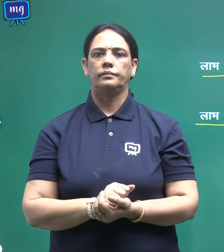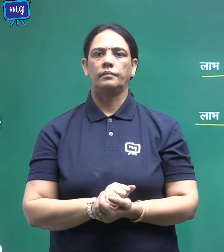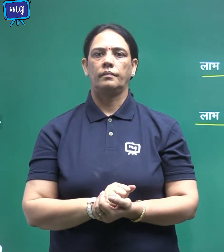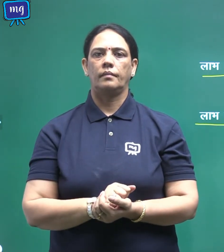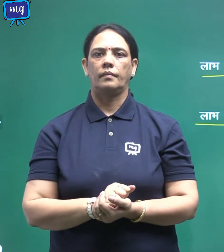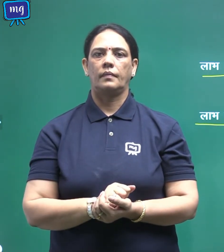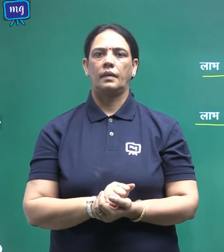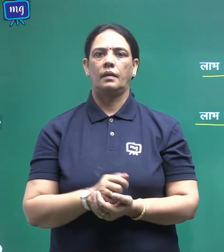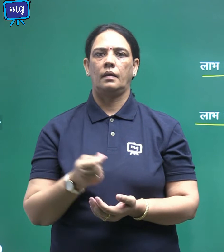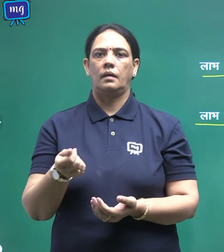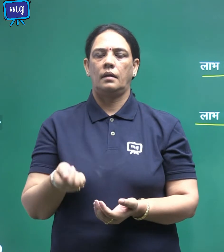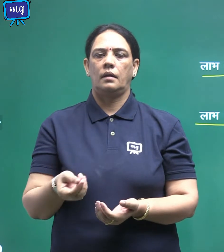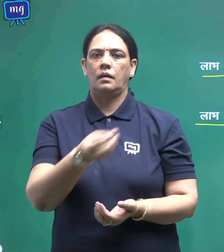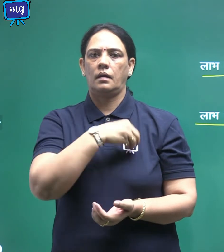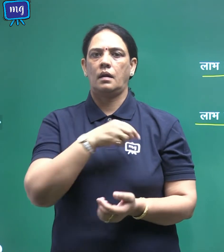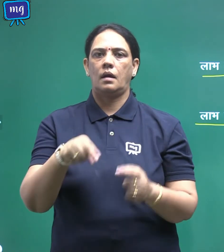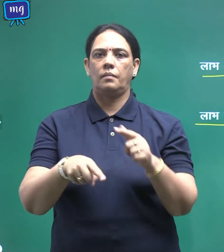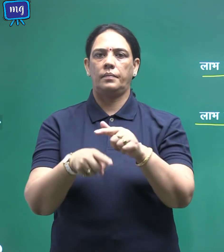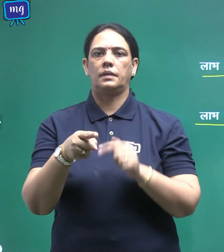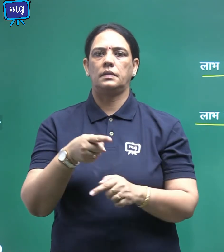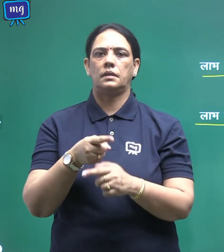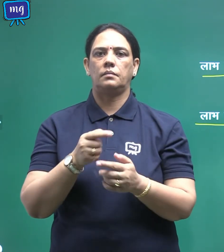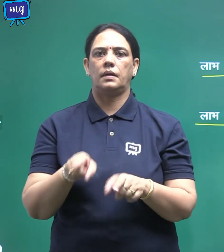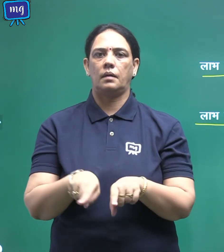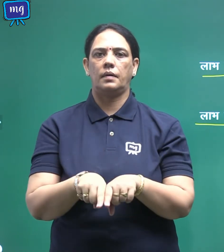लाभ प्रतिशत बराबर